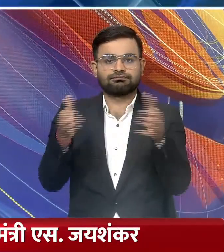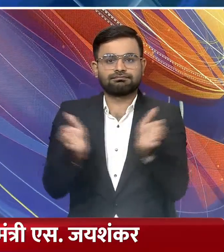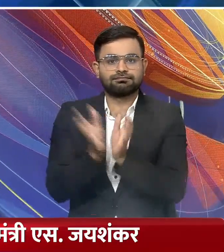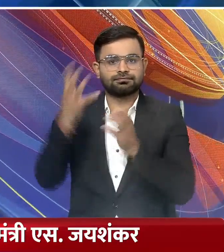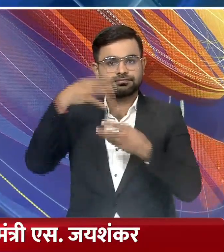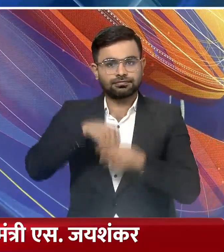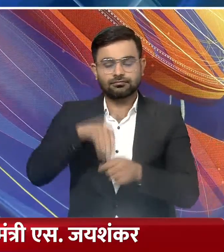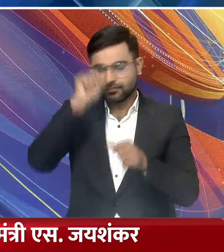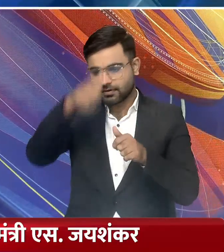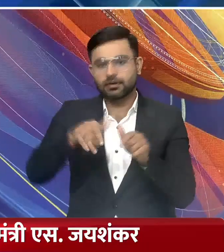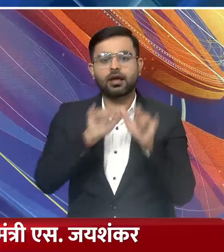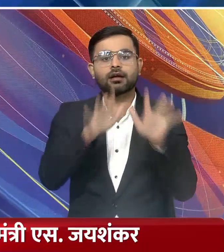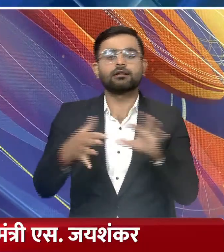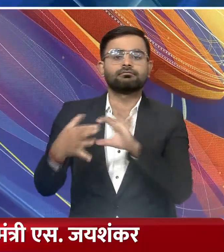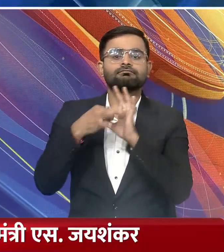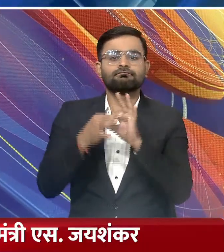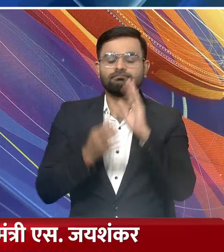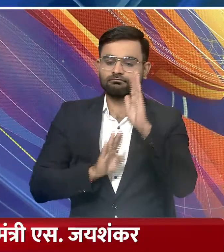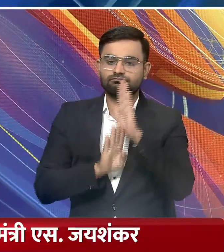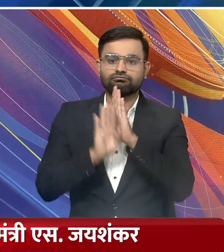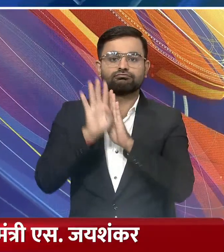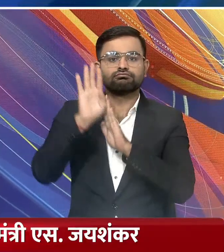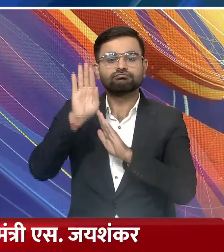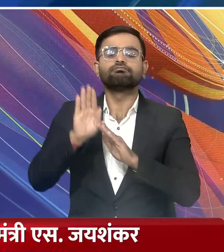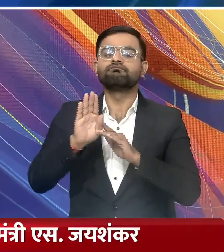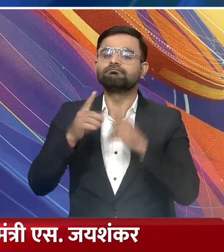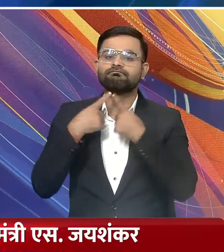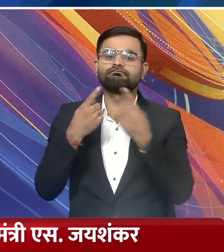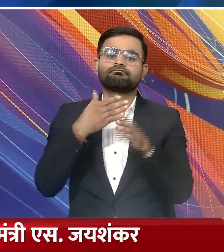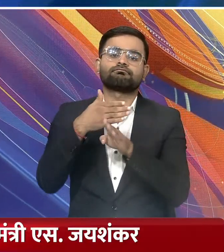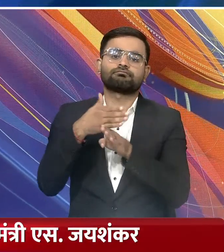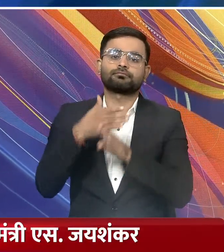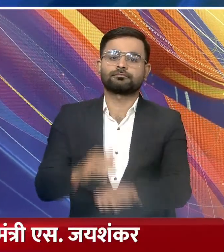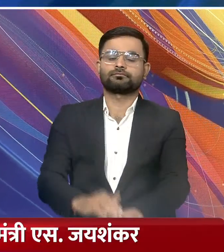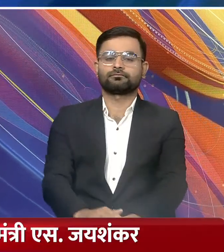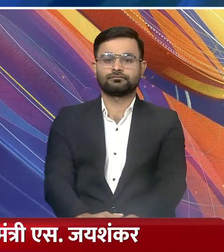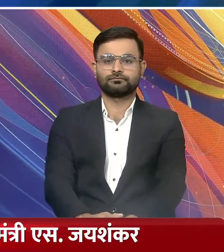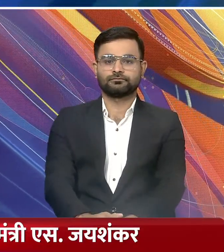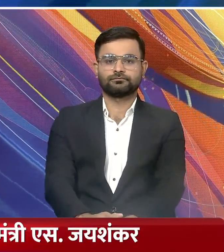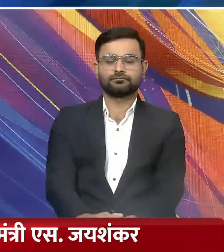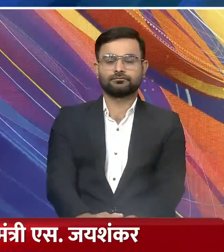ऑस्ट्रेलिया संबंधों में तेजी से हो रहे विकास को किया साझा।